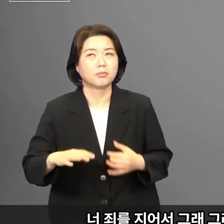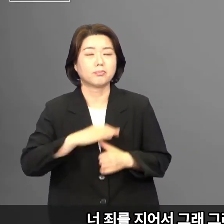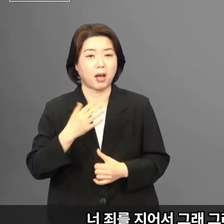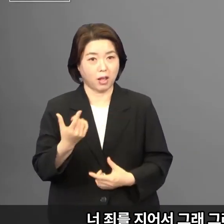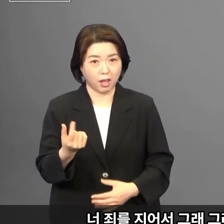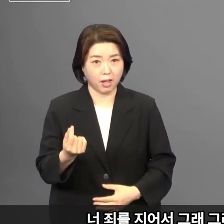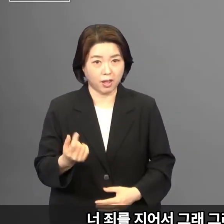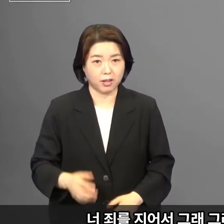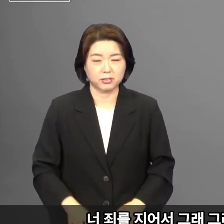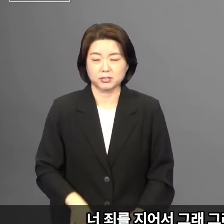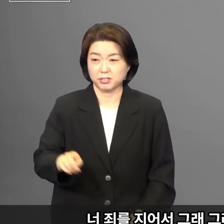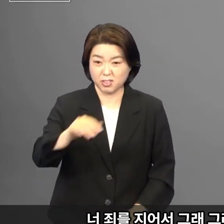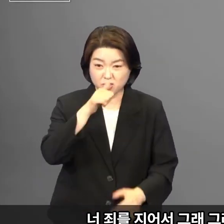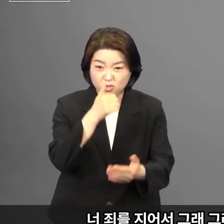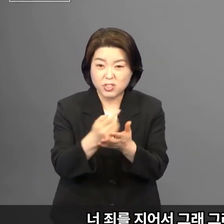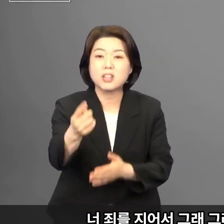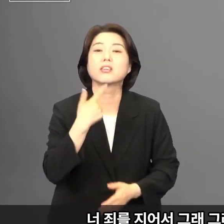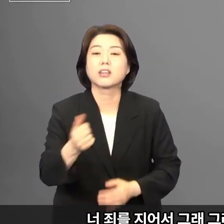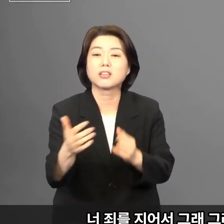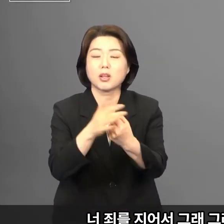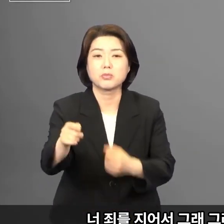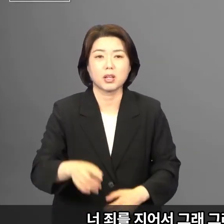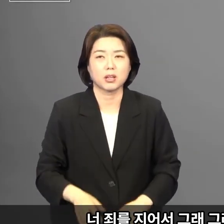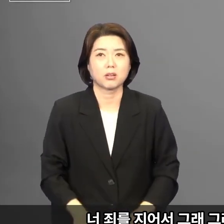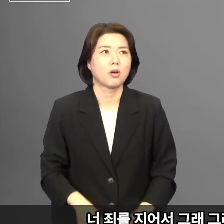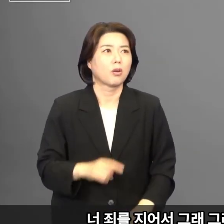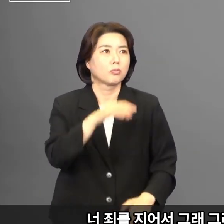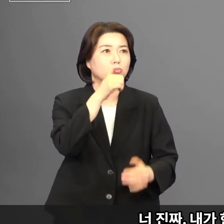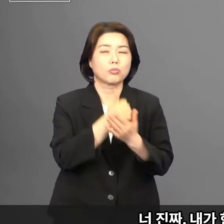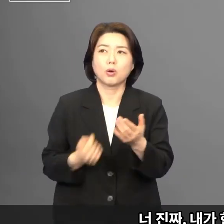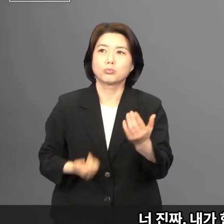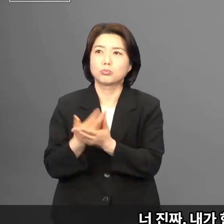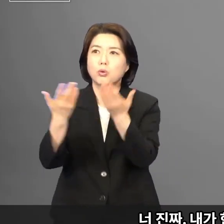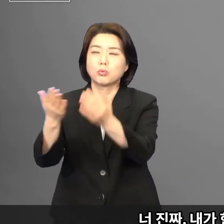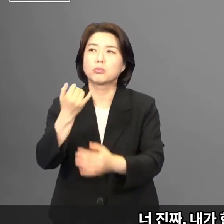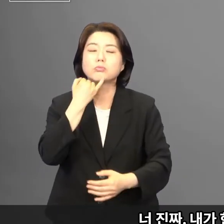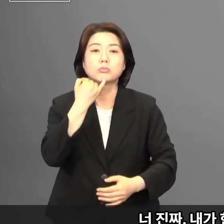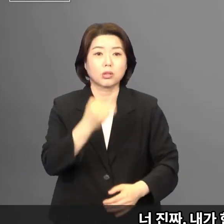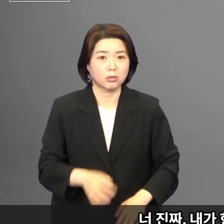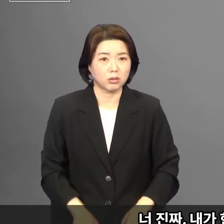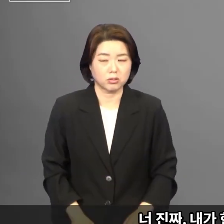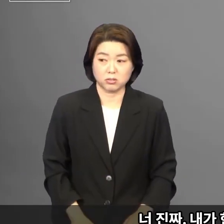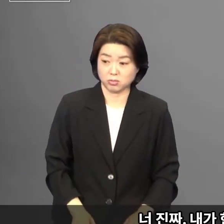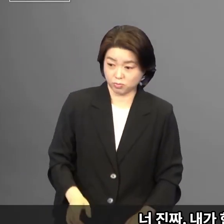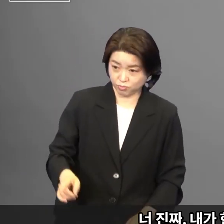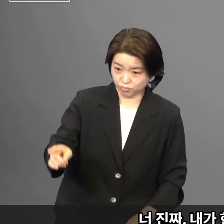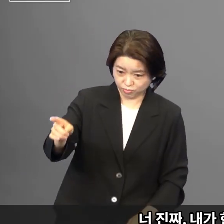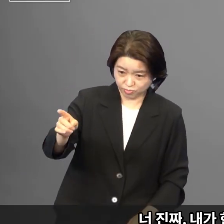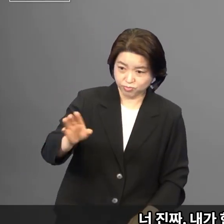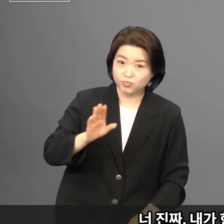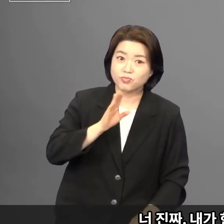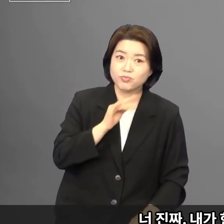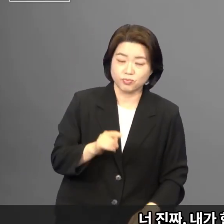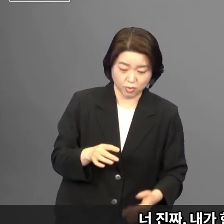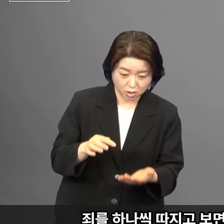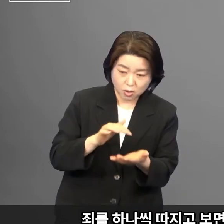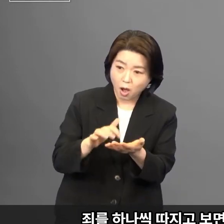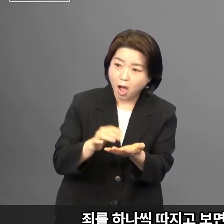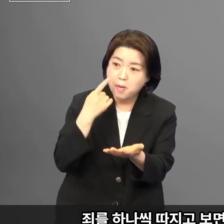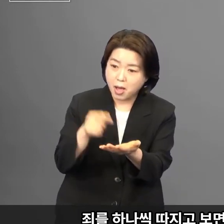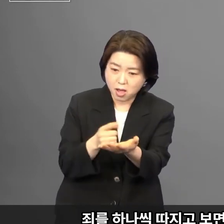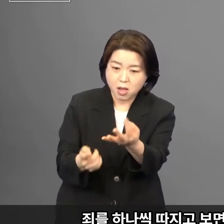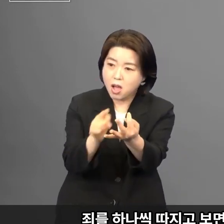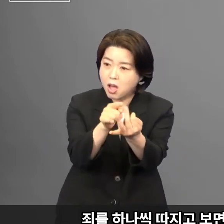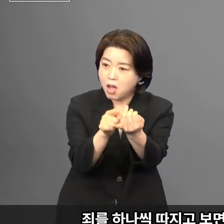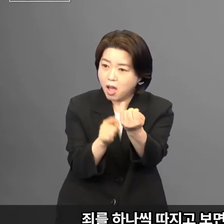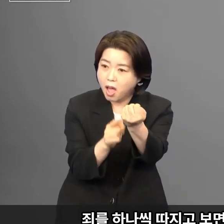너 죄를 지어서 그래. 그러면 나 죄 회개했어. 나 괜찮아. 너 진짜 내가 한번 따져볼까 하면서 막 죄를